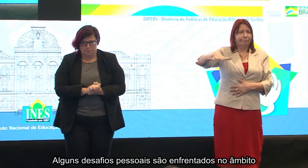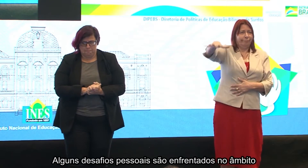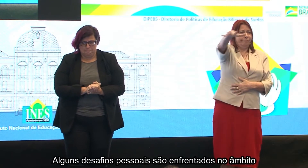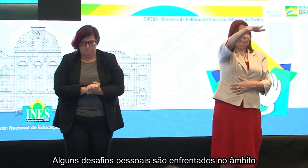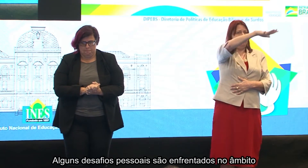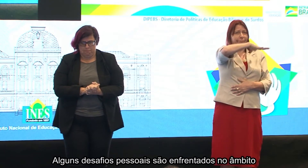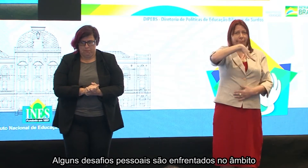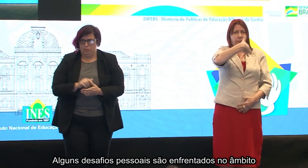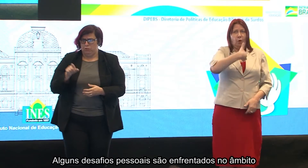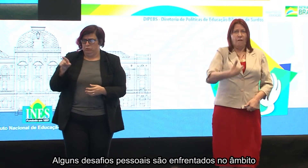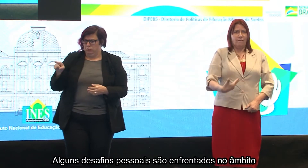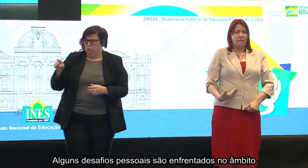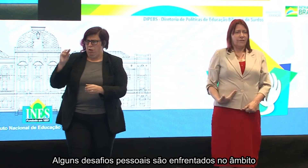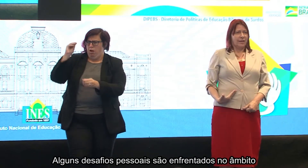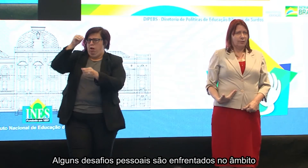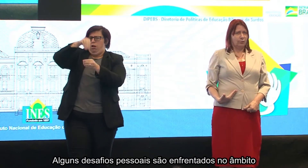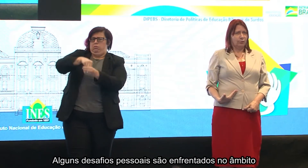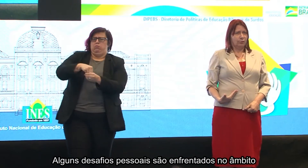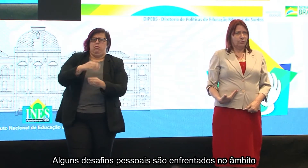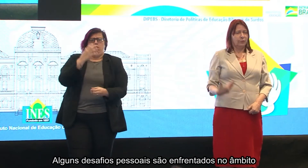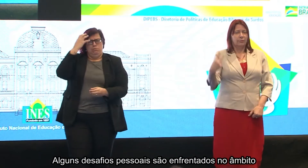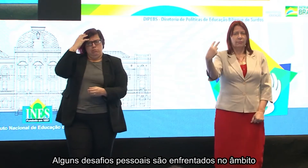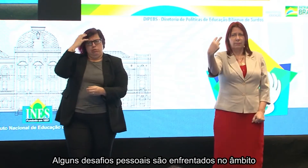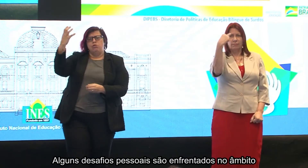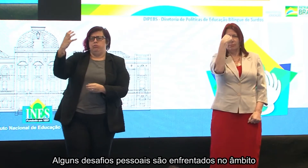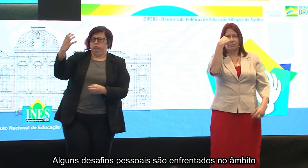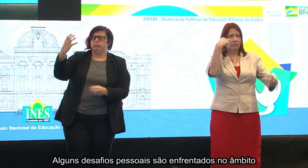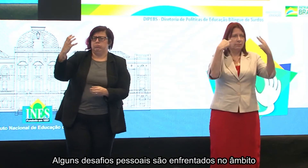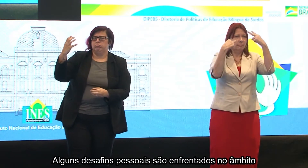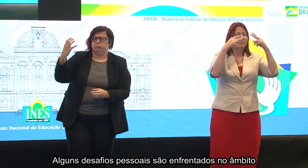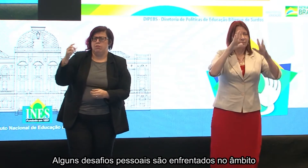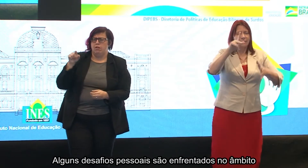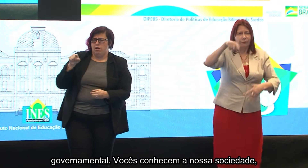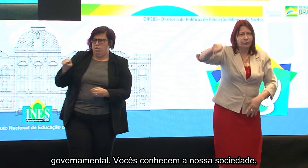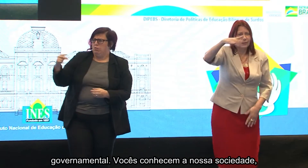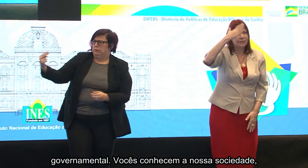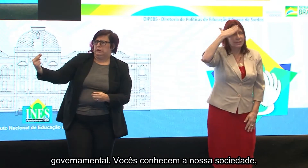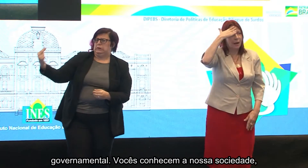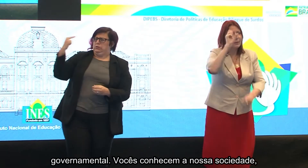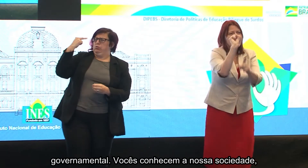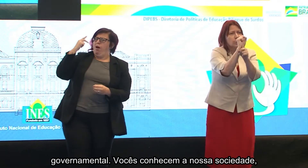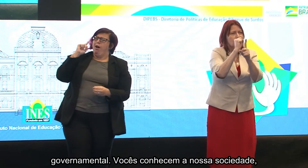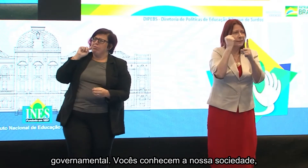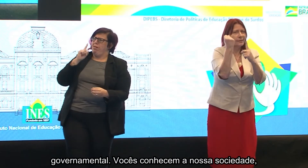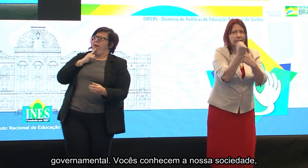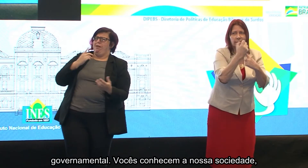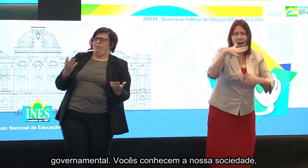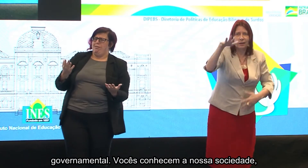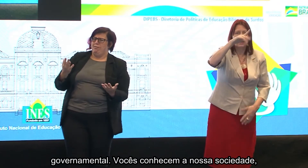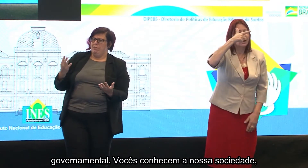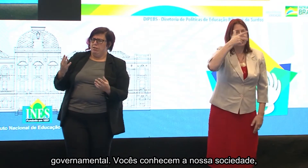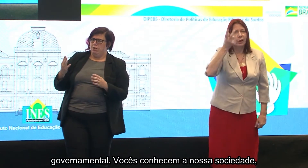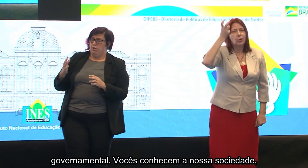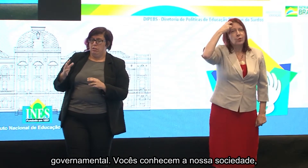Alguns desafios pessoais são enfrentados no âmbito governamental. Vocês conhecem a